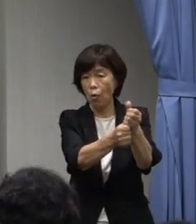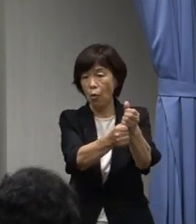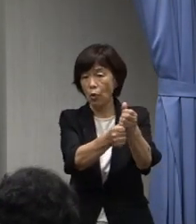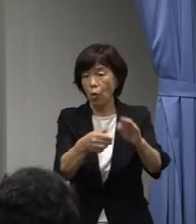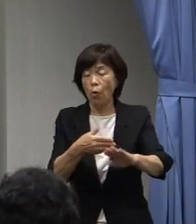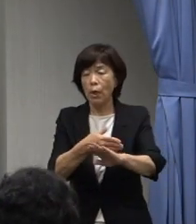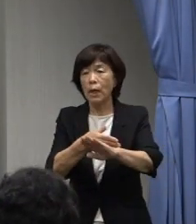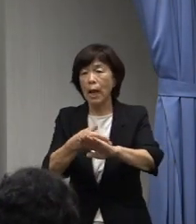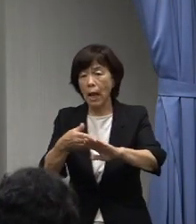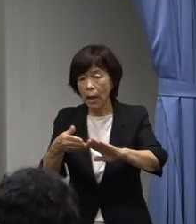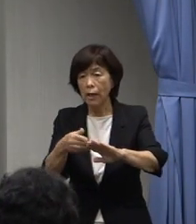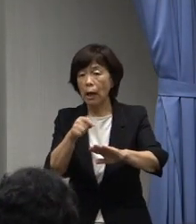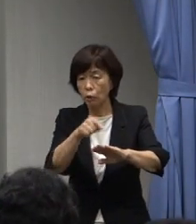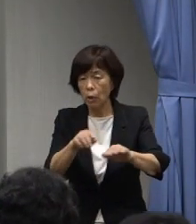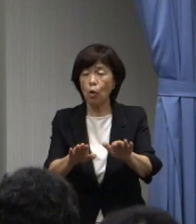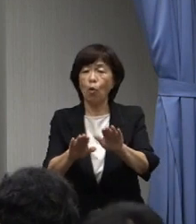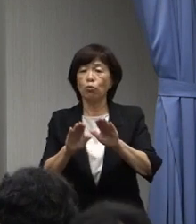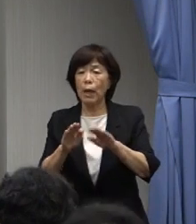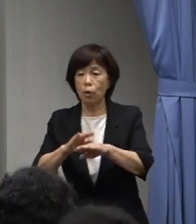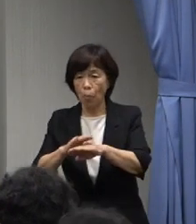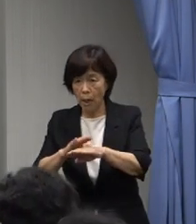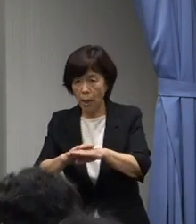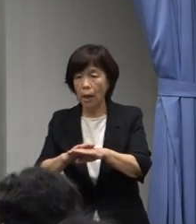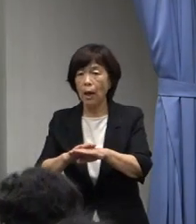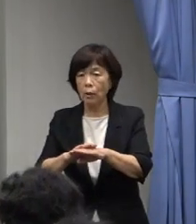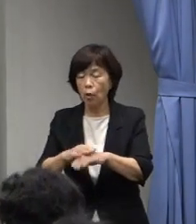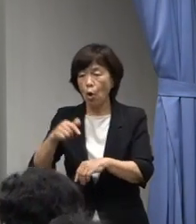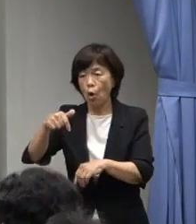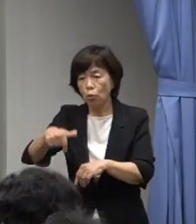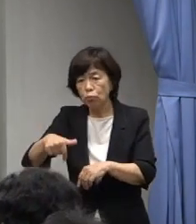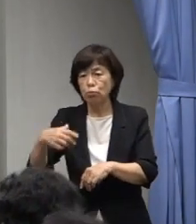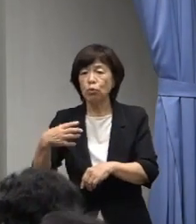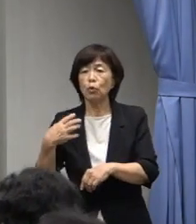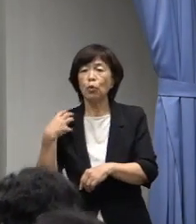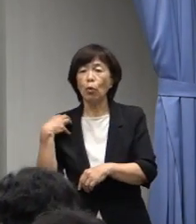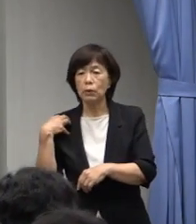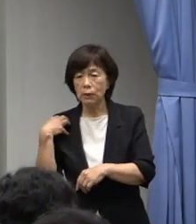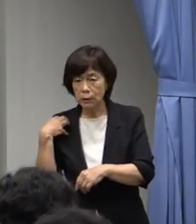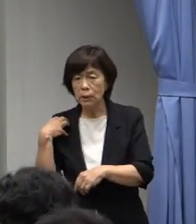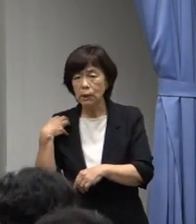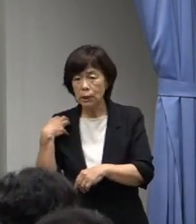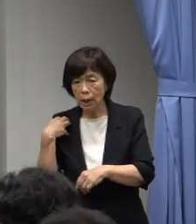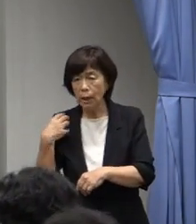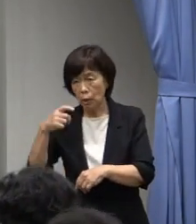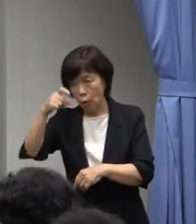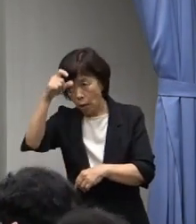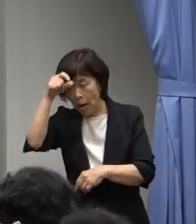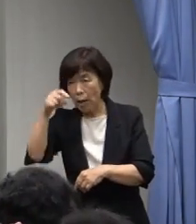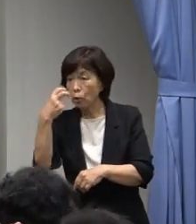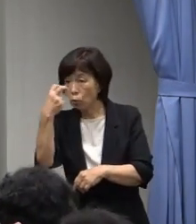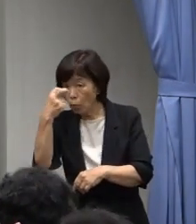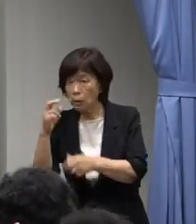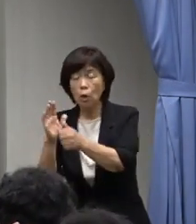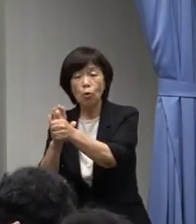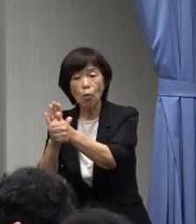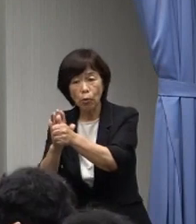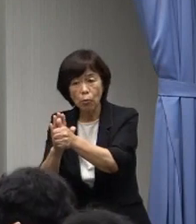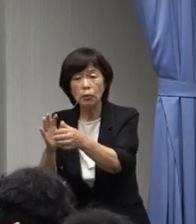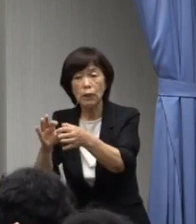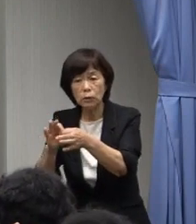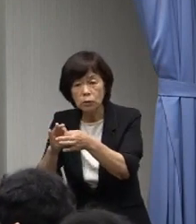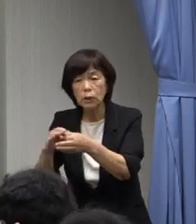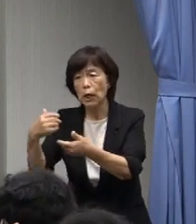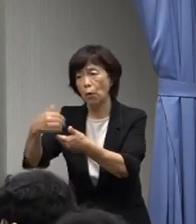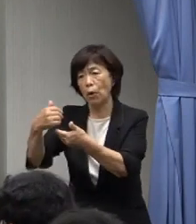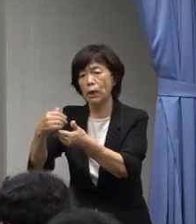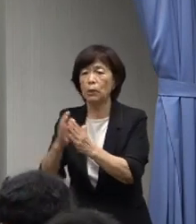ての受け止めとですね、また府として捜査への協力状況といいますか、その点について教えていただけ